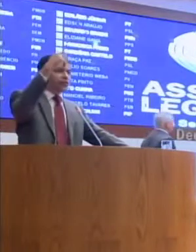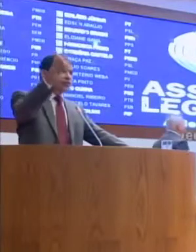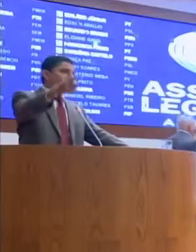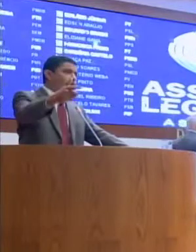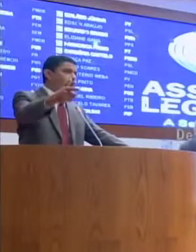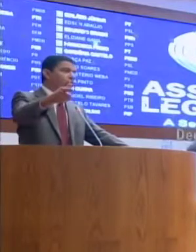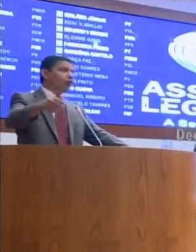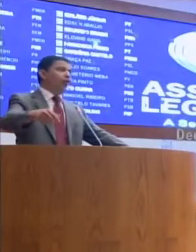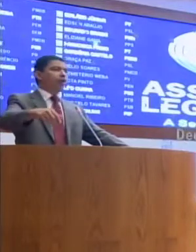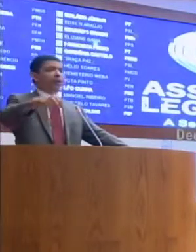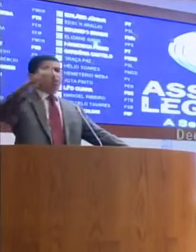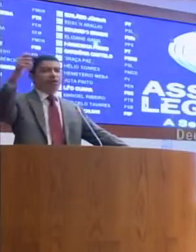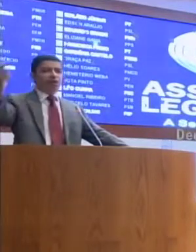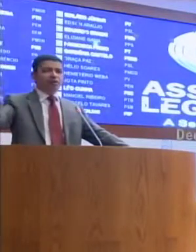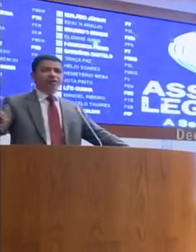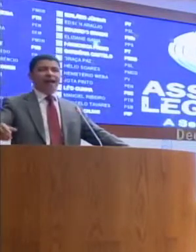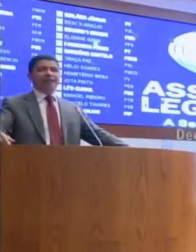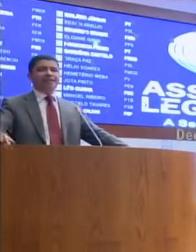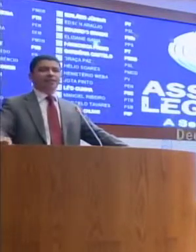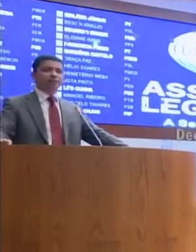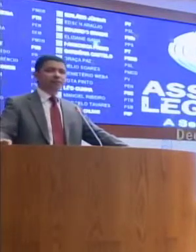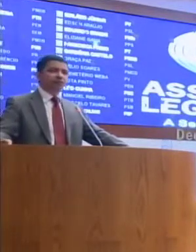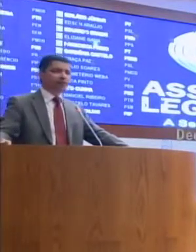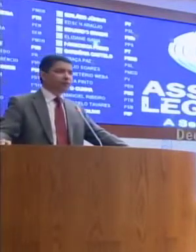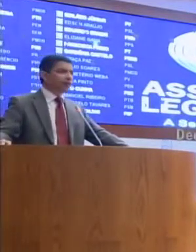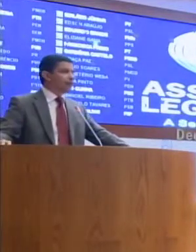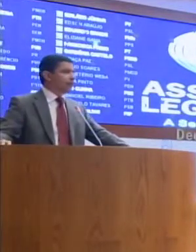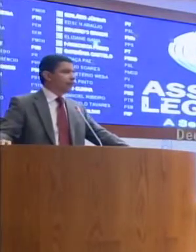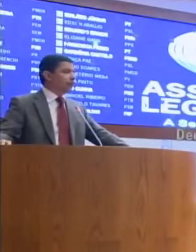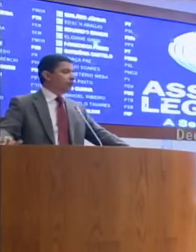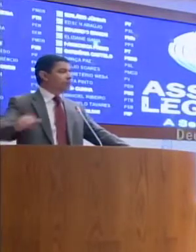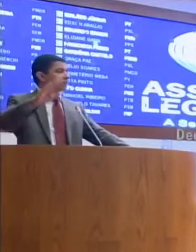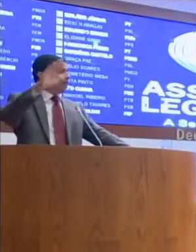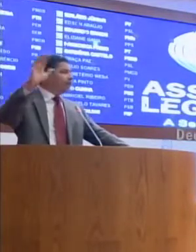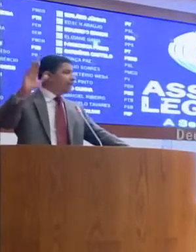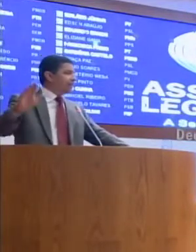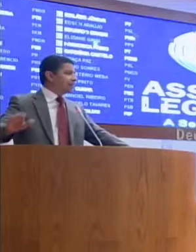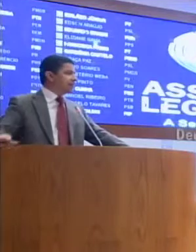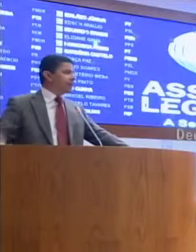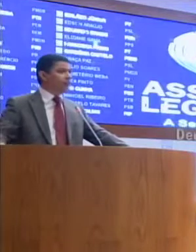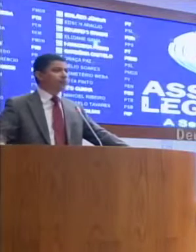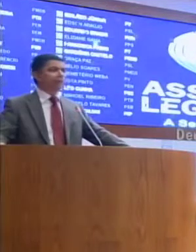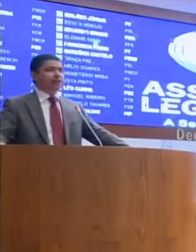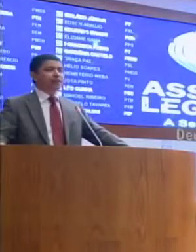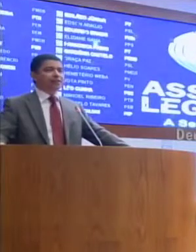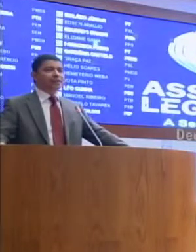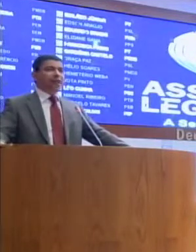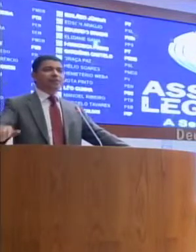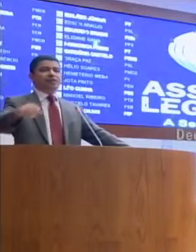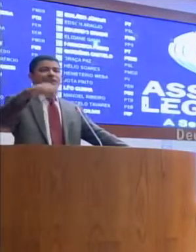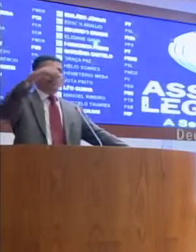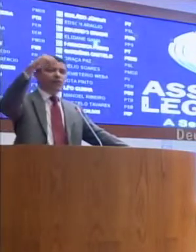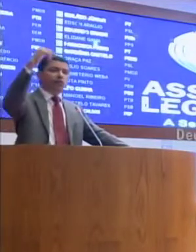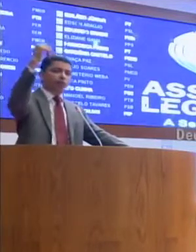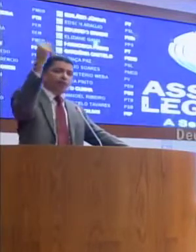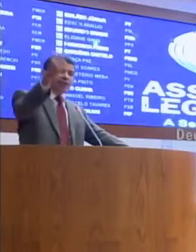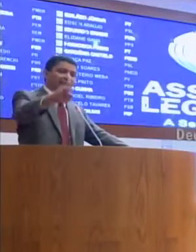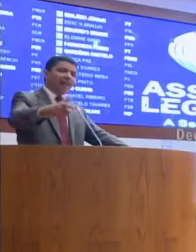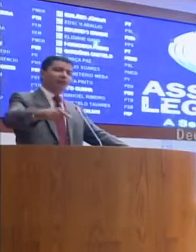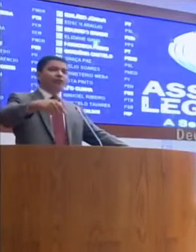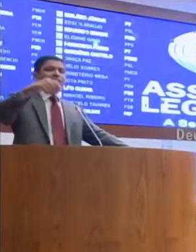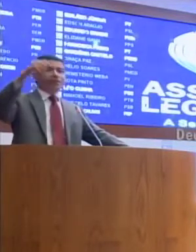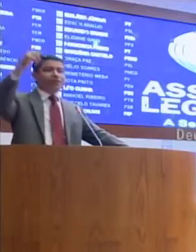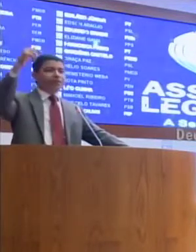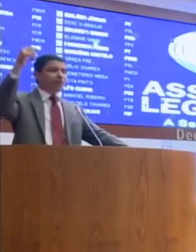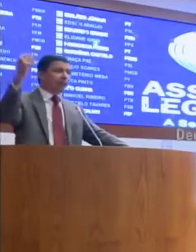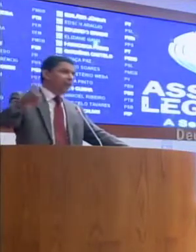sabe-se que tinha um condutor que era menor de idade, portanto sem habilitação, sabe-se que o